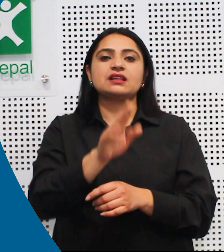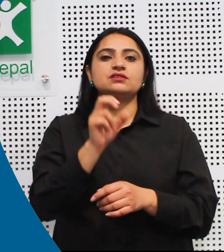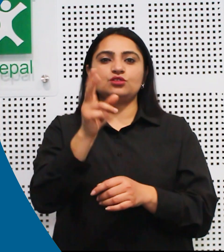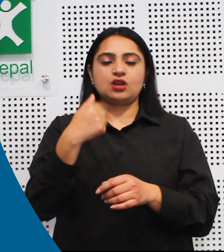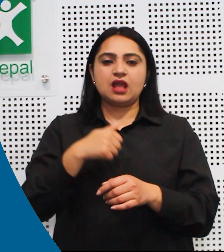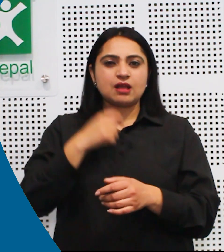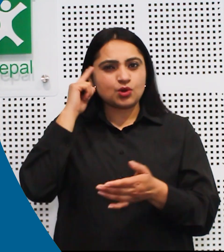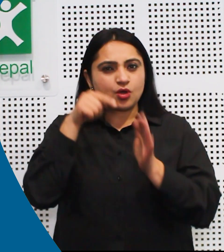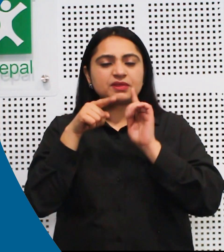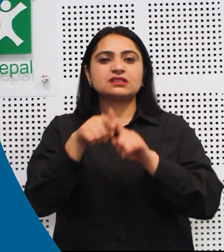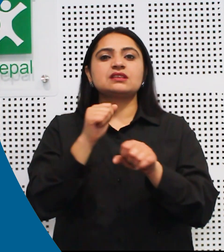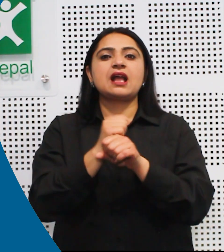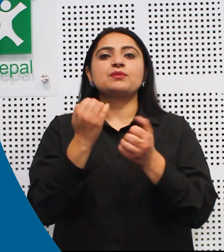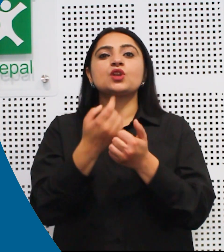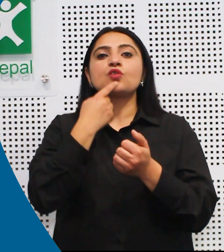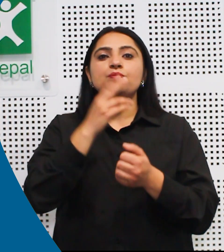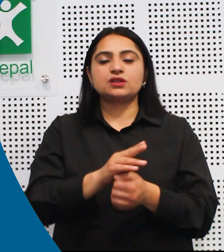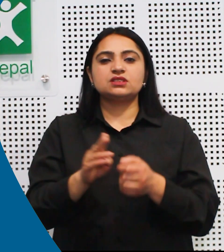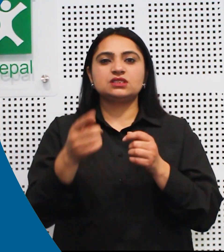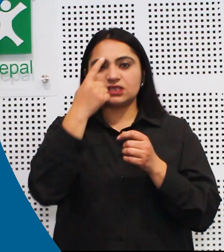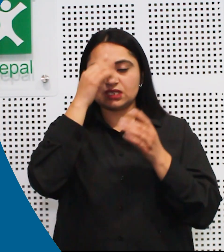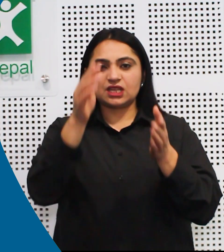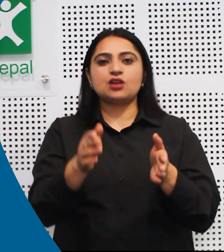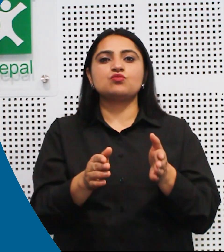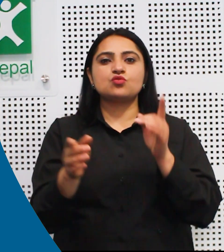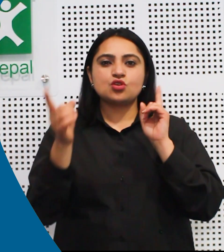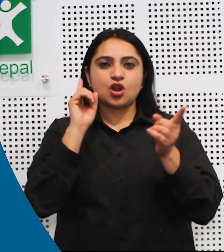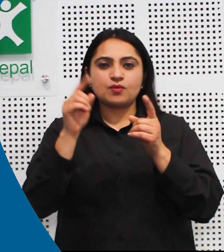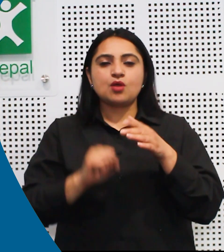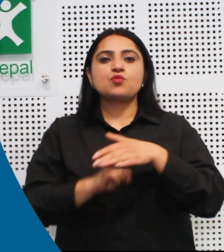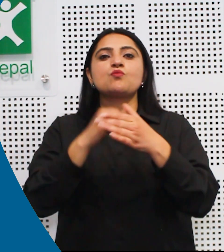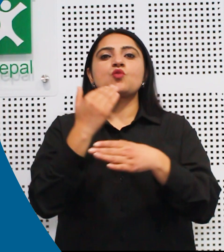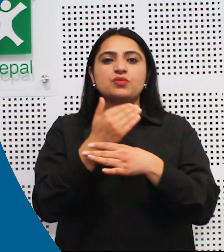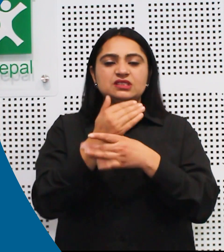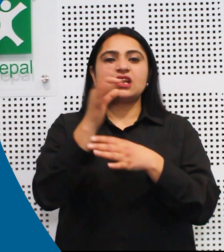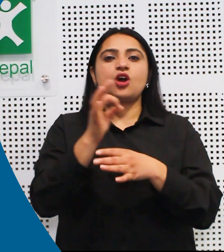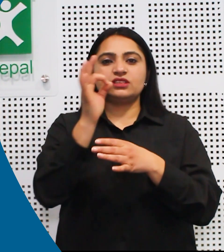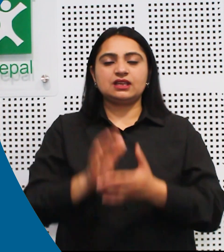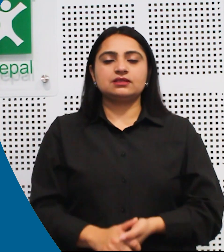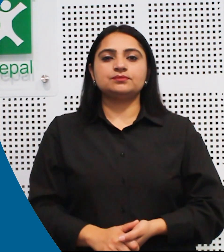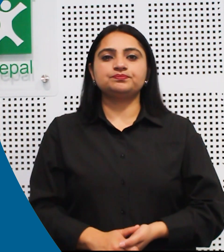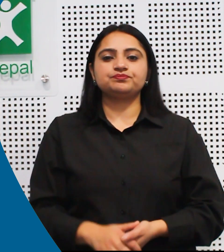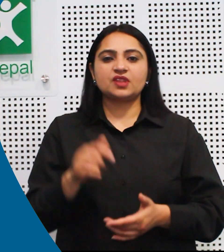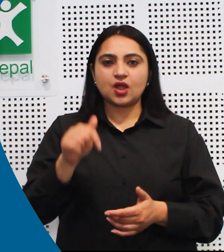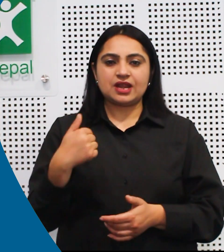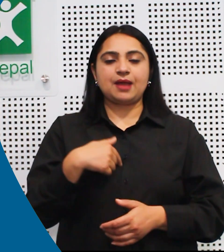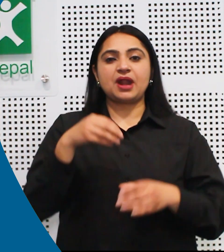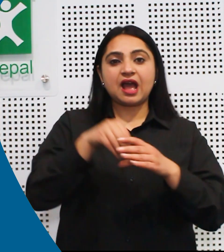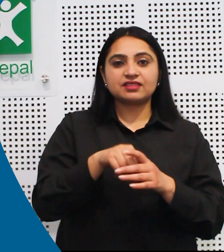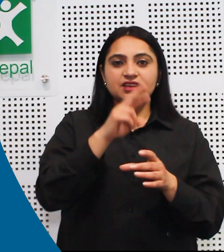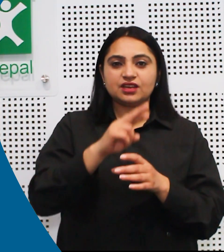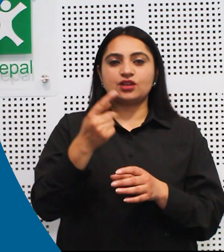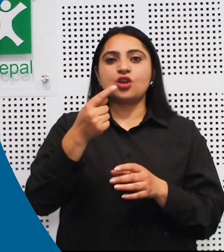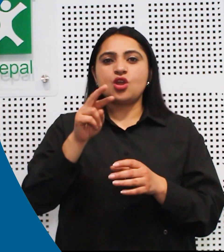काम गरिरहेको बताउनुहुन्छ टिकापुर नगरपालिकाका प्रमुख प्रशासकीय अधिकृत मङ्गल बहादुर शाही। अहिले हामीले हाम्रो आन्तरिक र